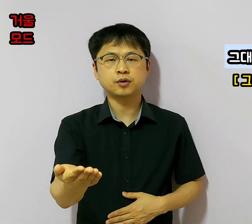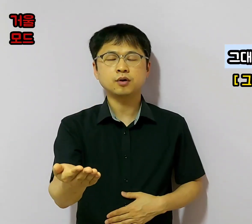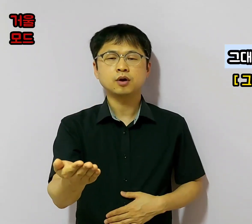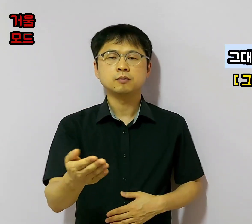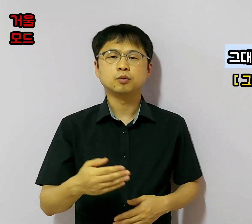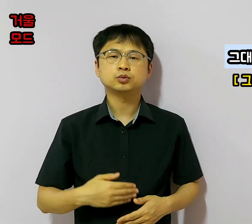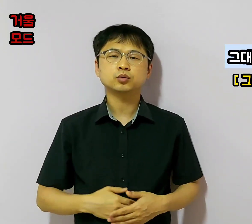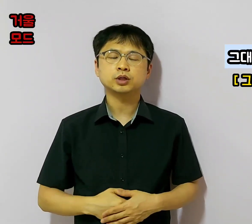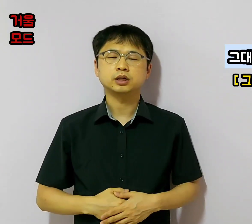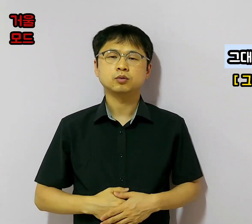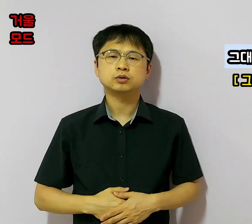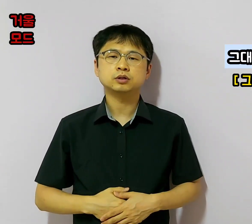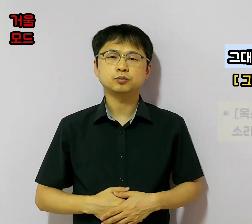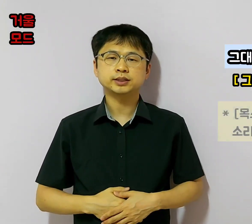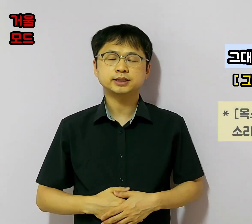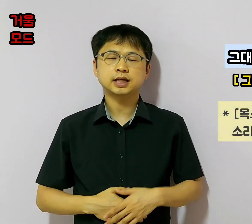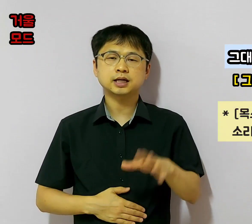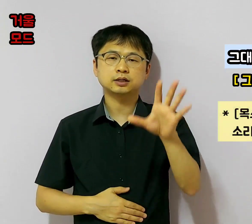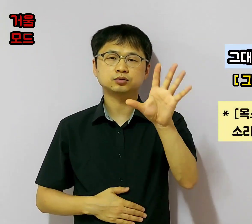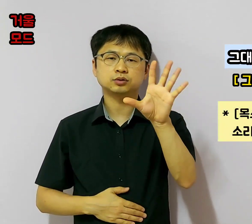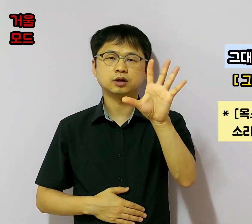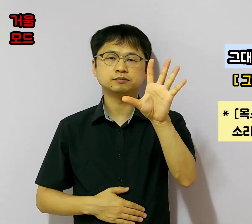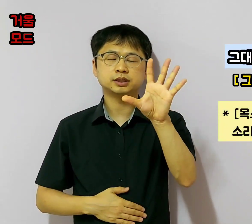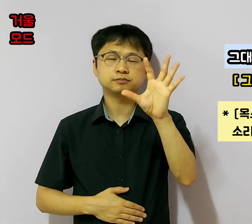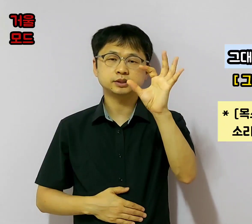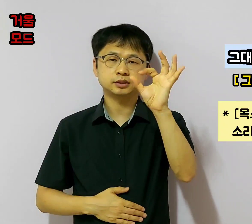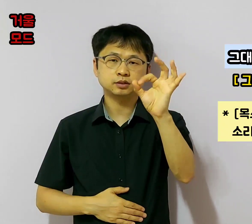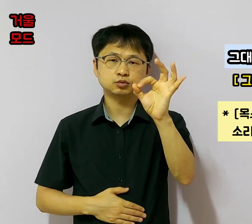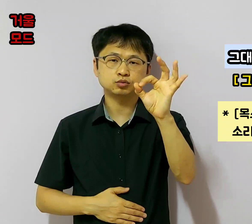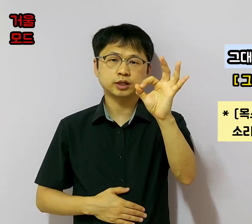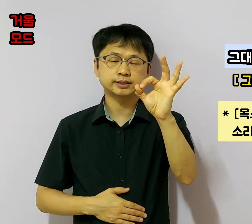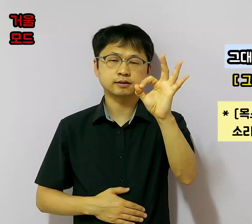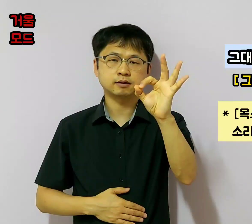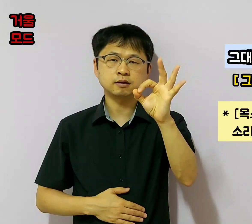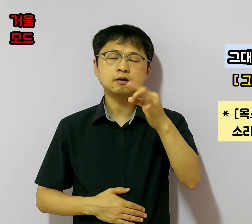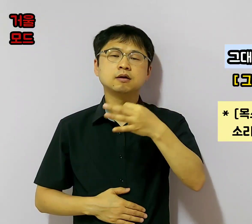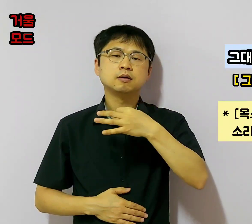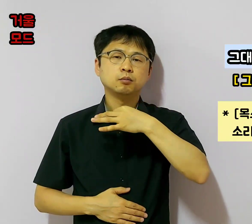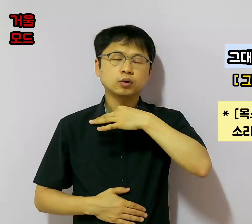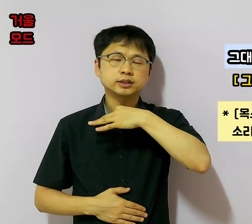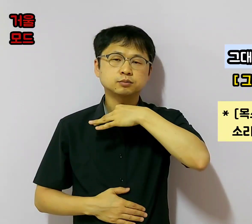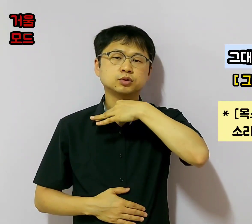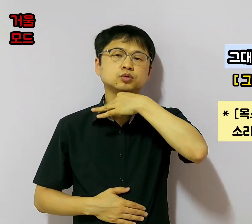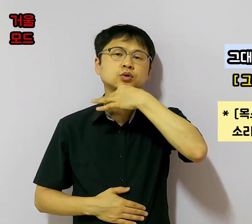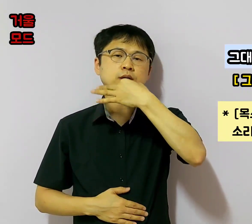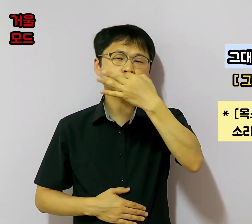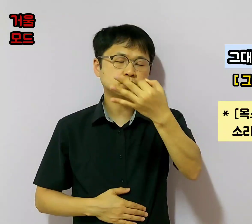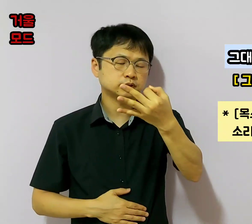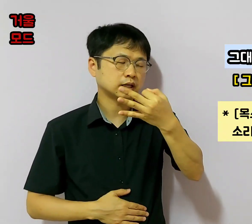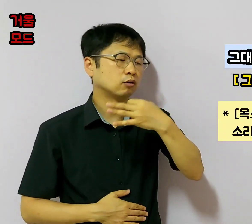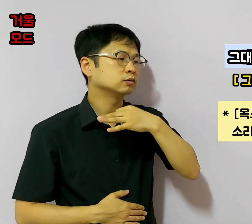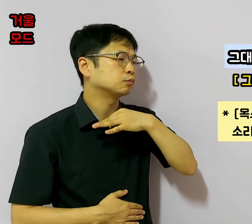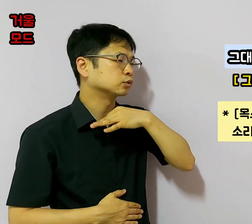배웠고요. 목소리 혹은 외치다 라는 소는 엄지검지를 둥글게 해서 목에서부터 소리가 뿜어져 나온